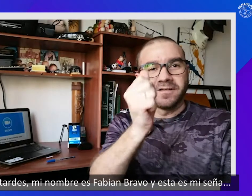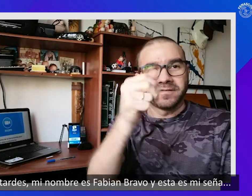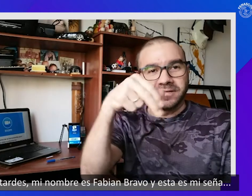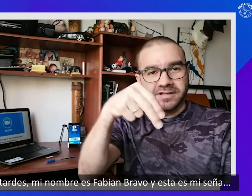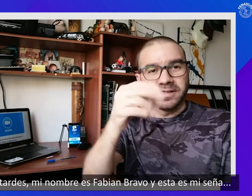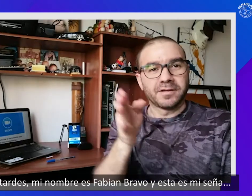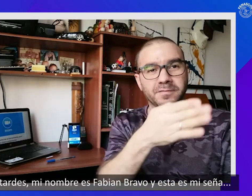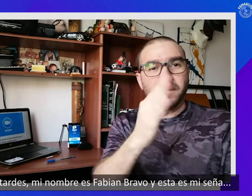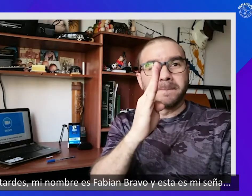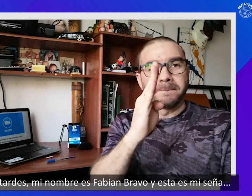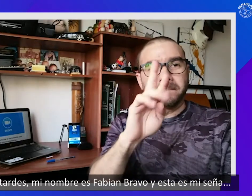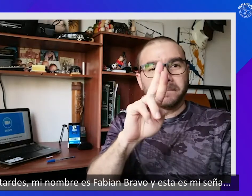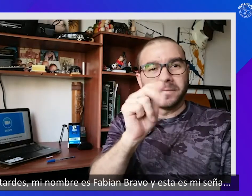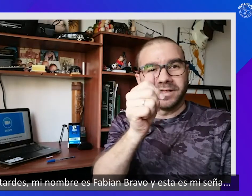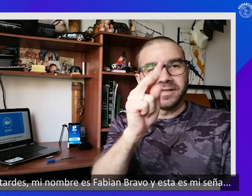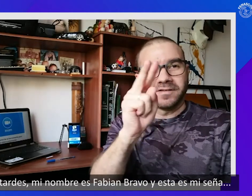es mi seña.